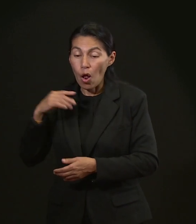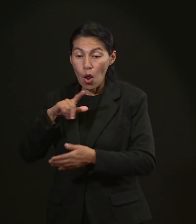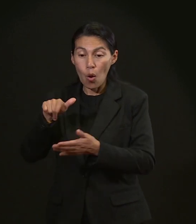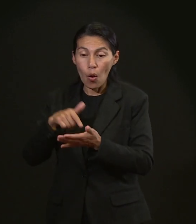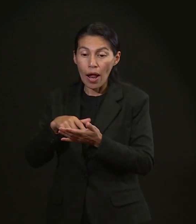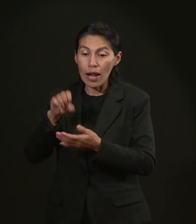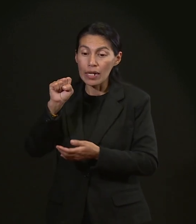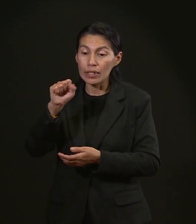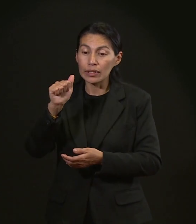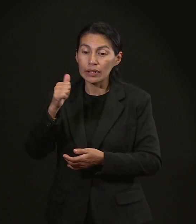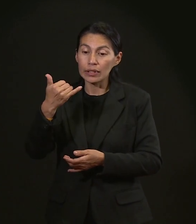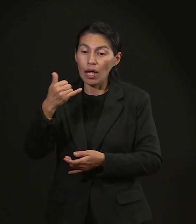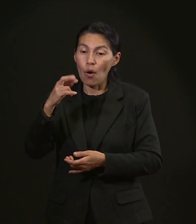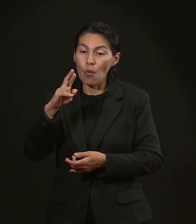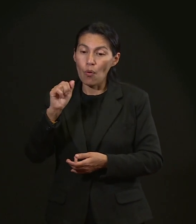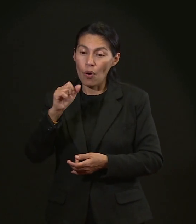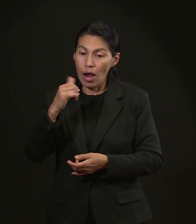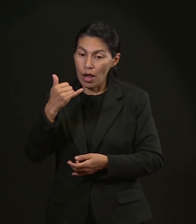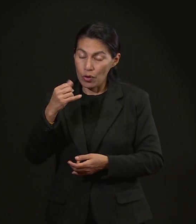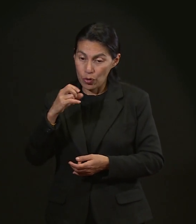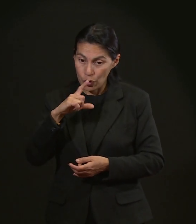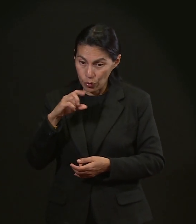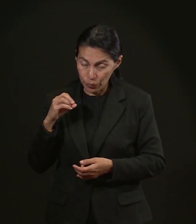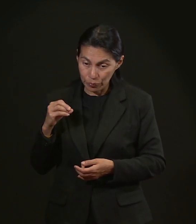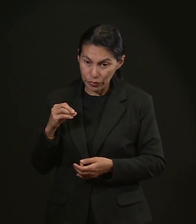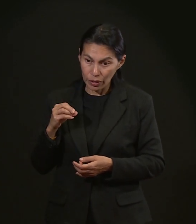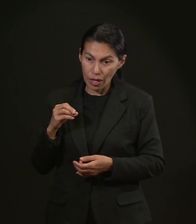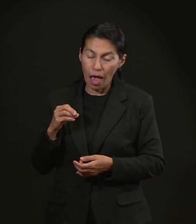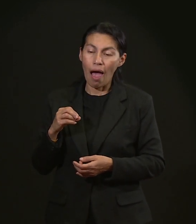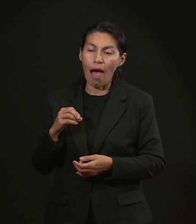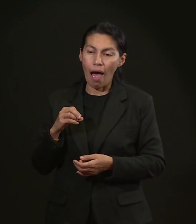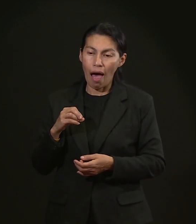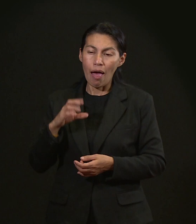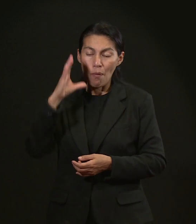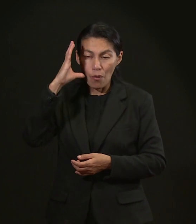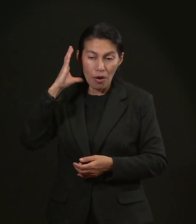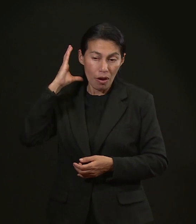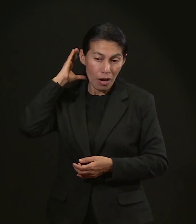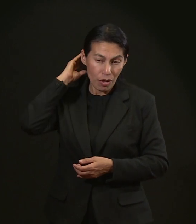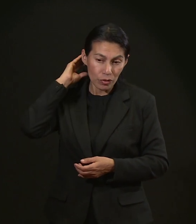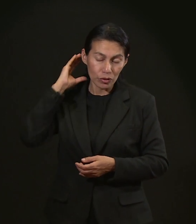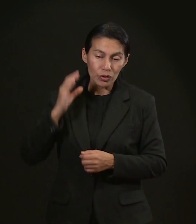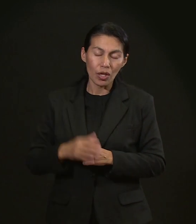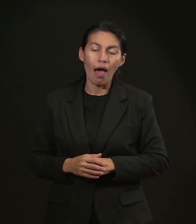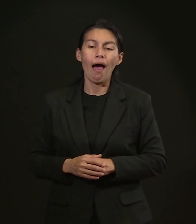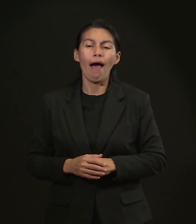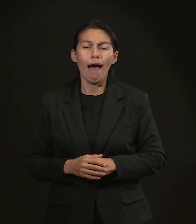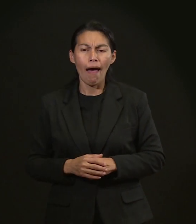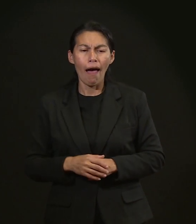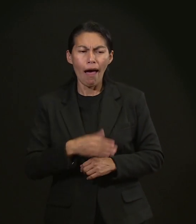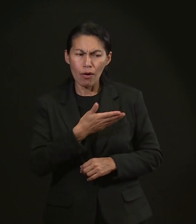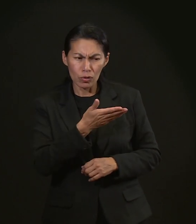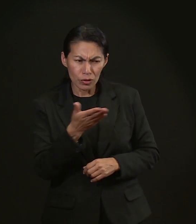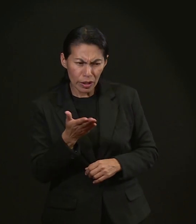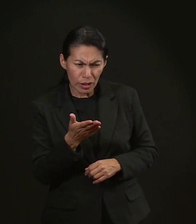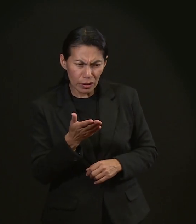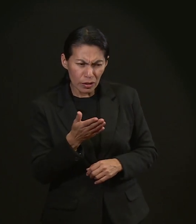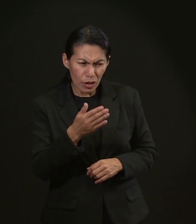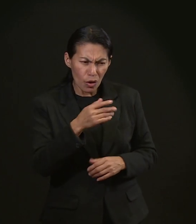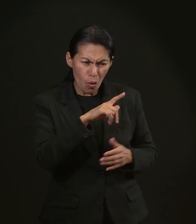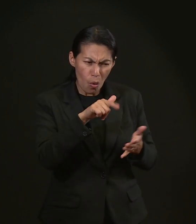ciudad que sea más agua ya sahuayo michoacán sahuayo de monex y ustedes crecieron un hogar donde